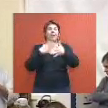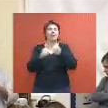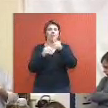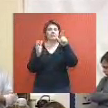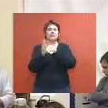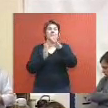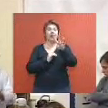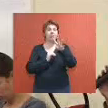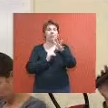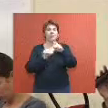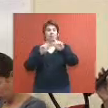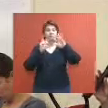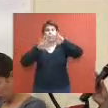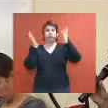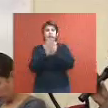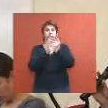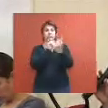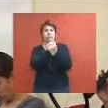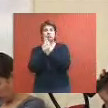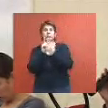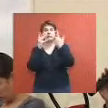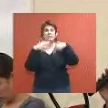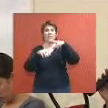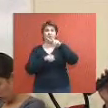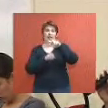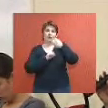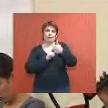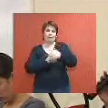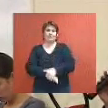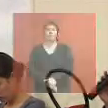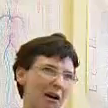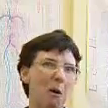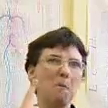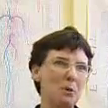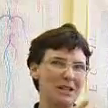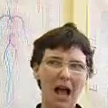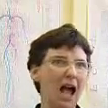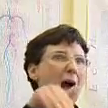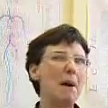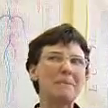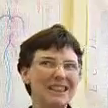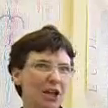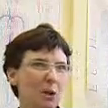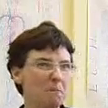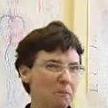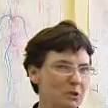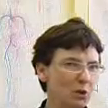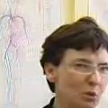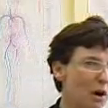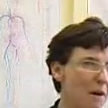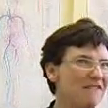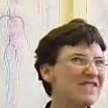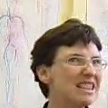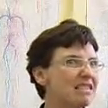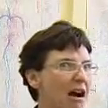En 2004, 831 consultations ont été données en langue des signes. Je suis très contente de pouvoir consulter